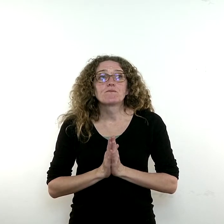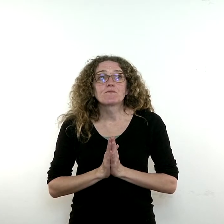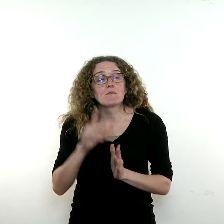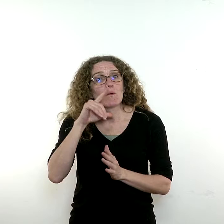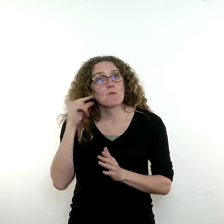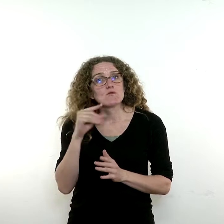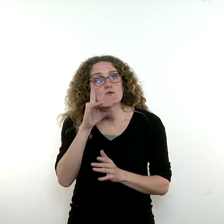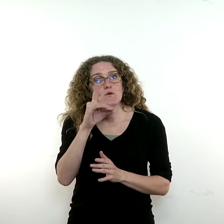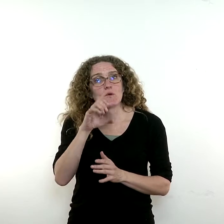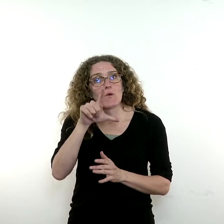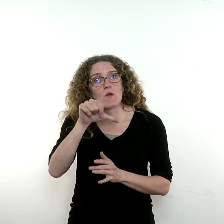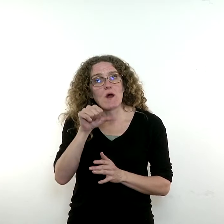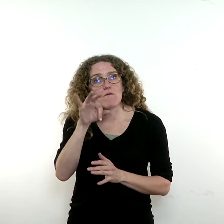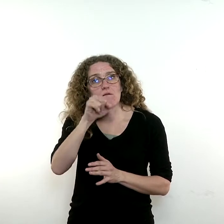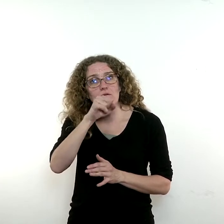Monsieur Delafosse.